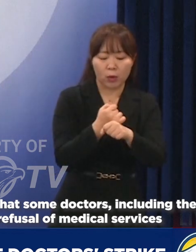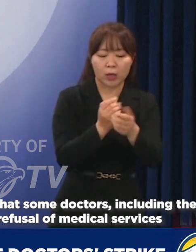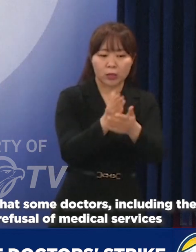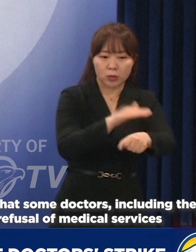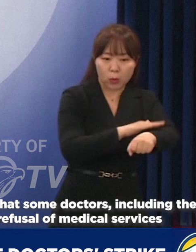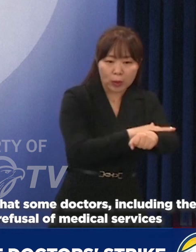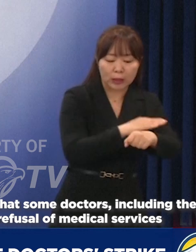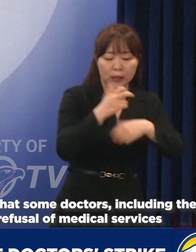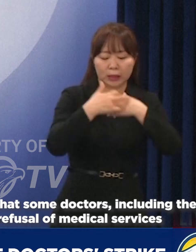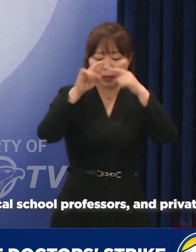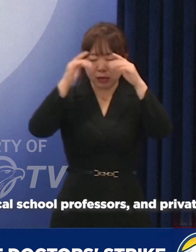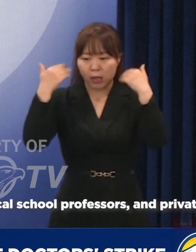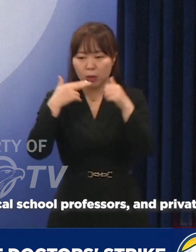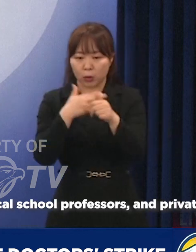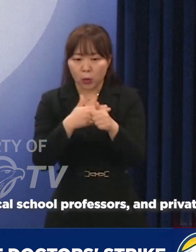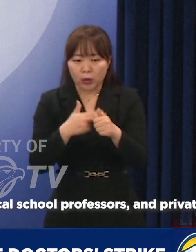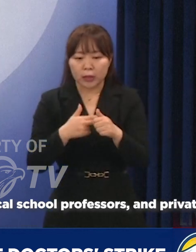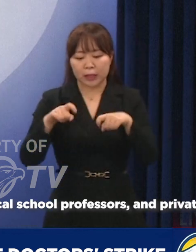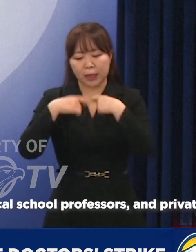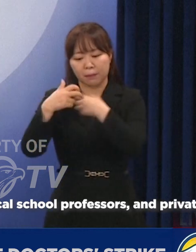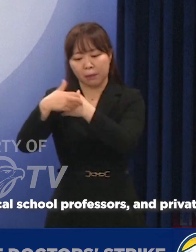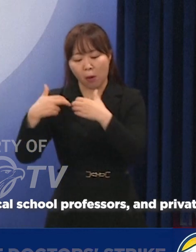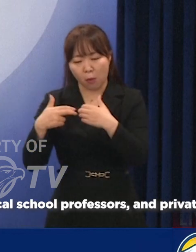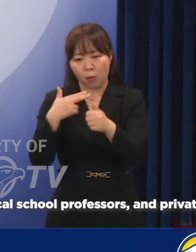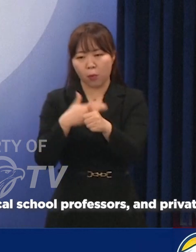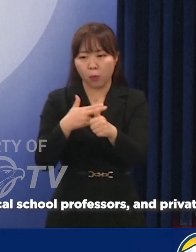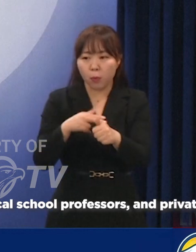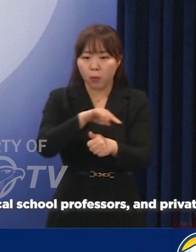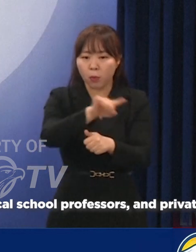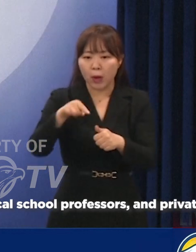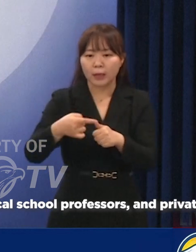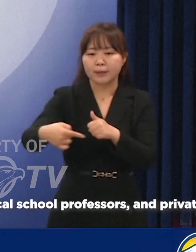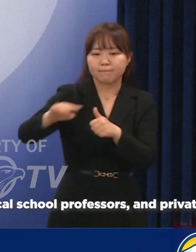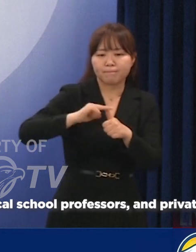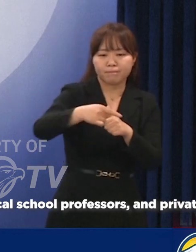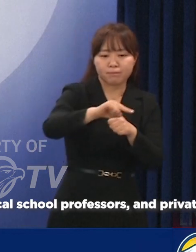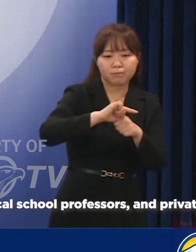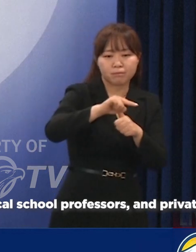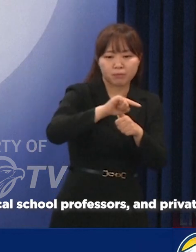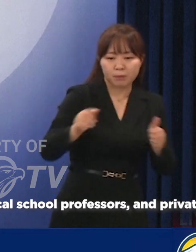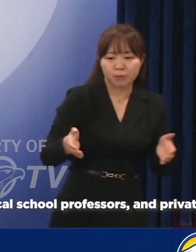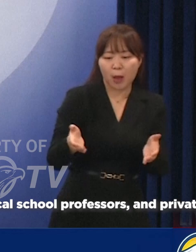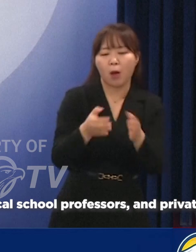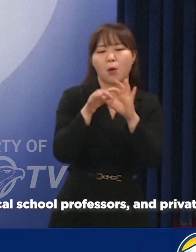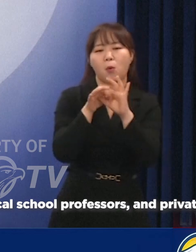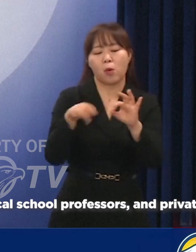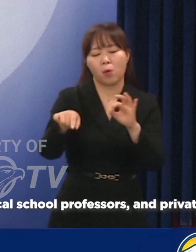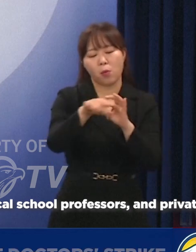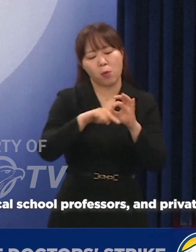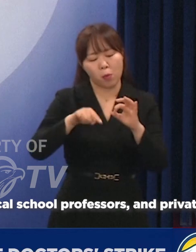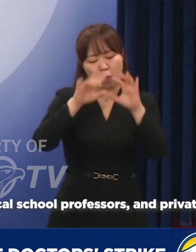의교수 개원 전체의사들에 참여를 는에심우합